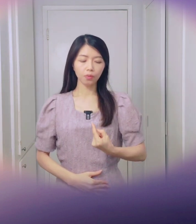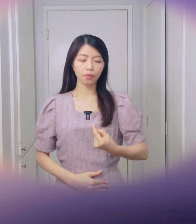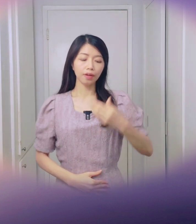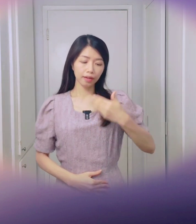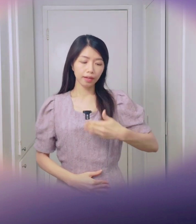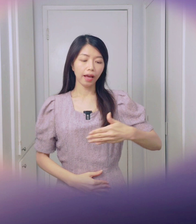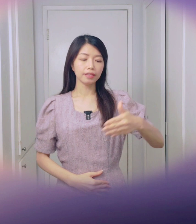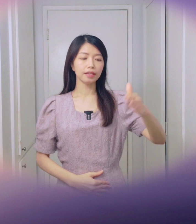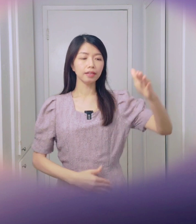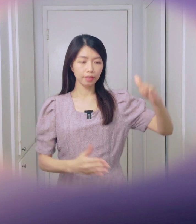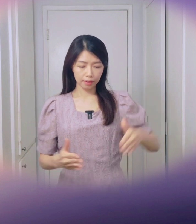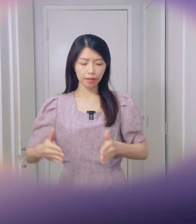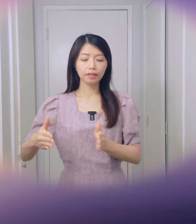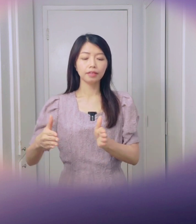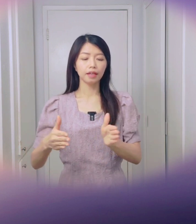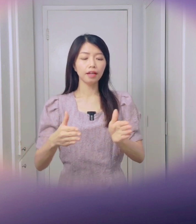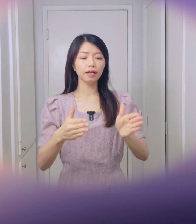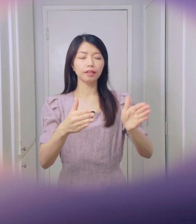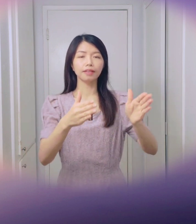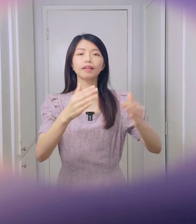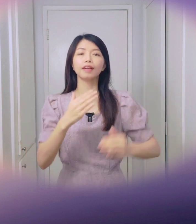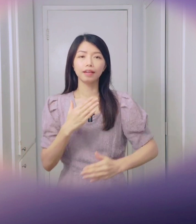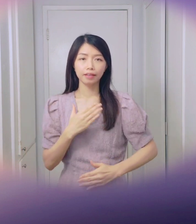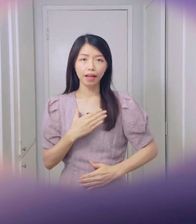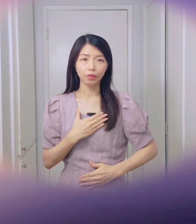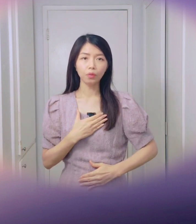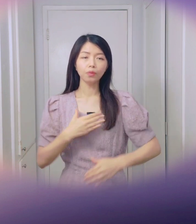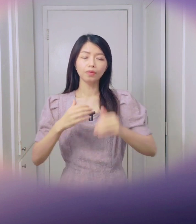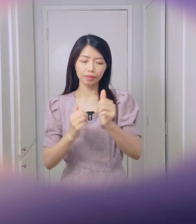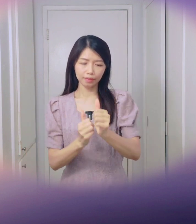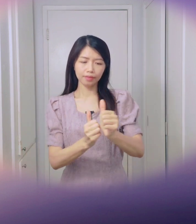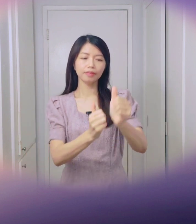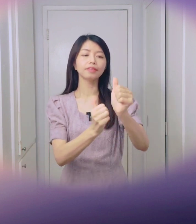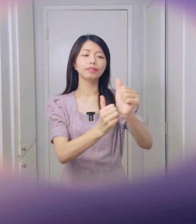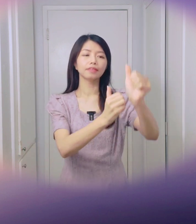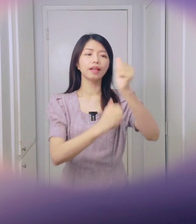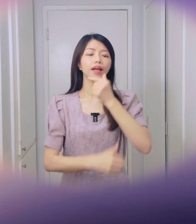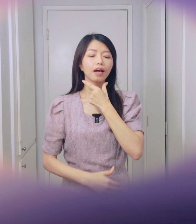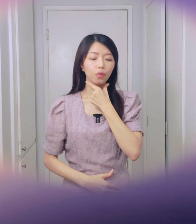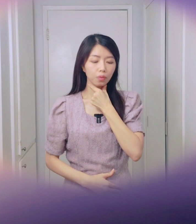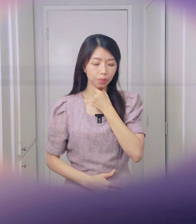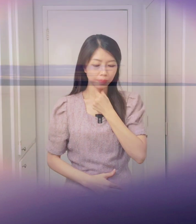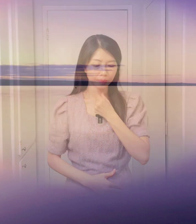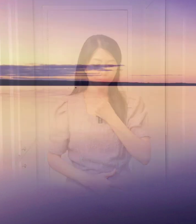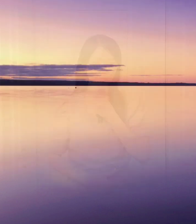홀로 가신 그 길 나도